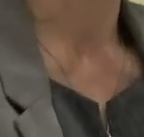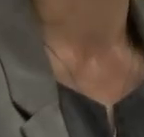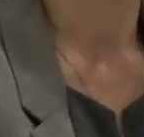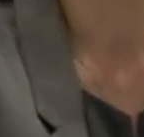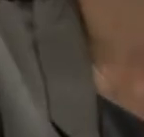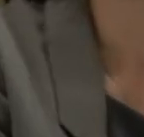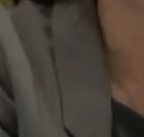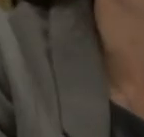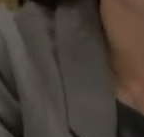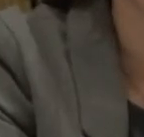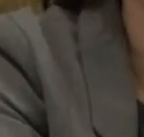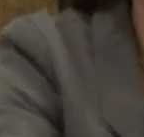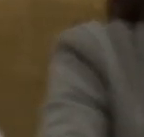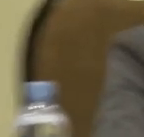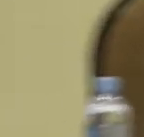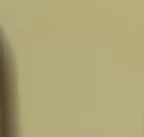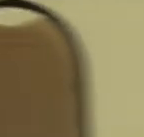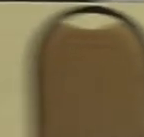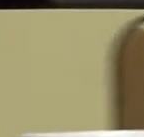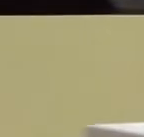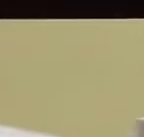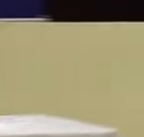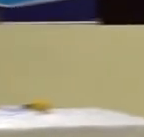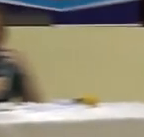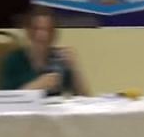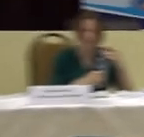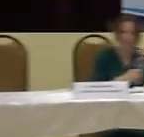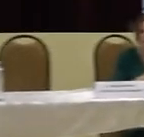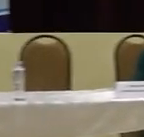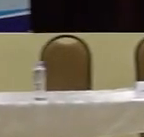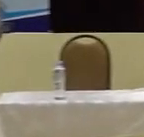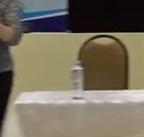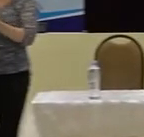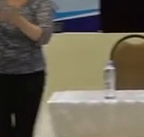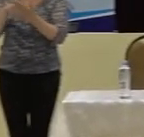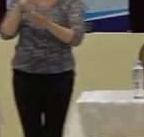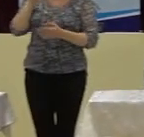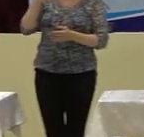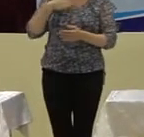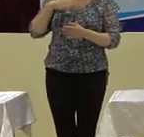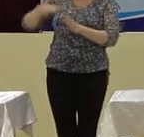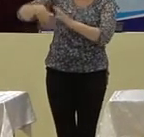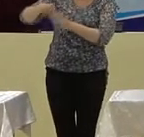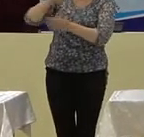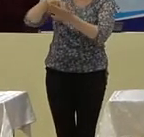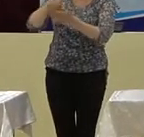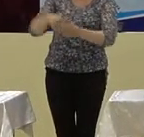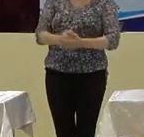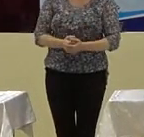tot. Ajungem ușor, ușor către ultima întrebare din loteria electorală. Vă rog să extrageți.